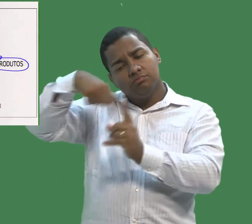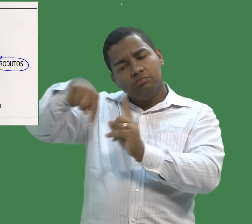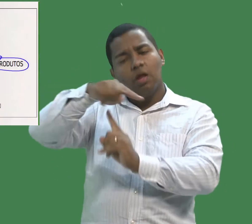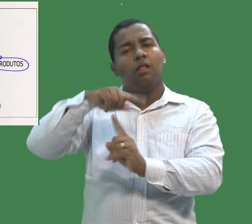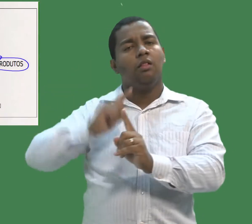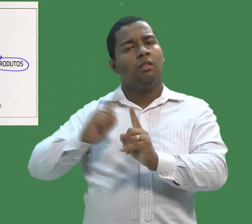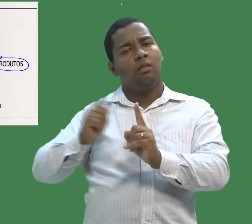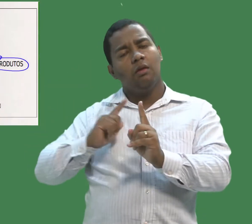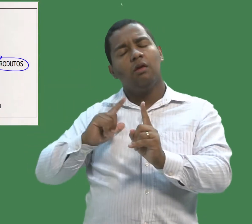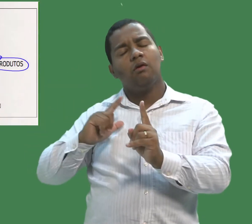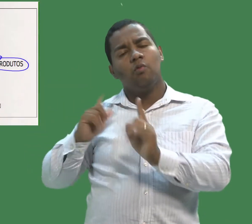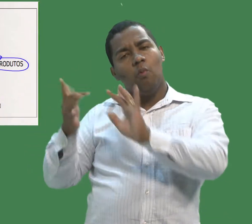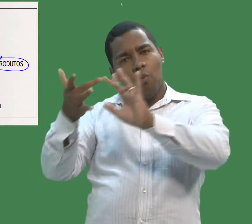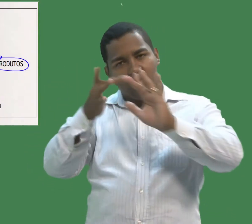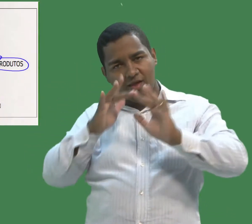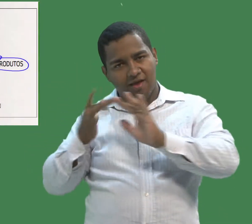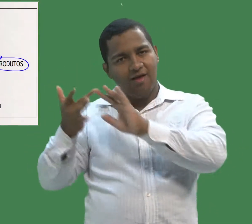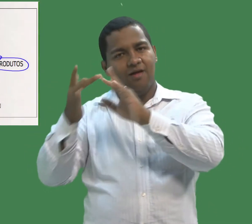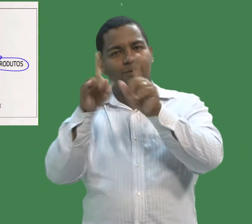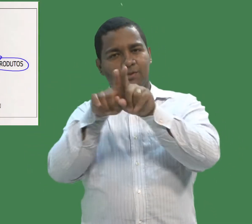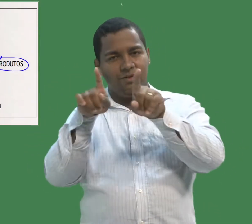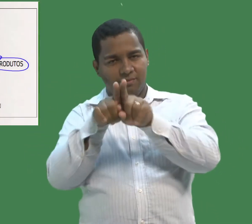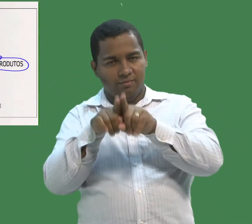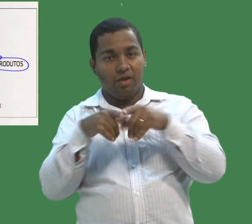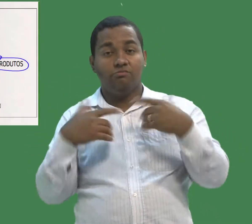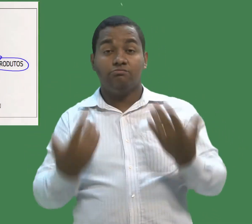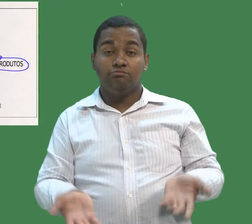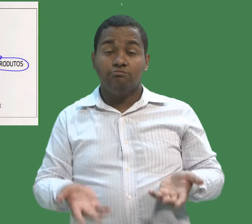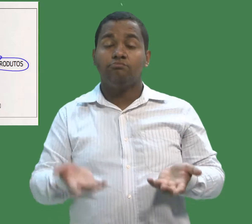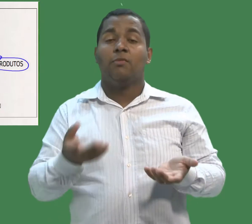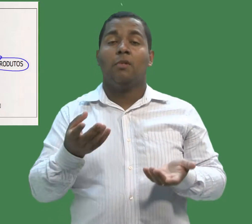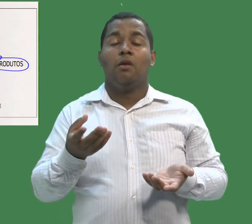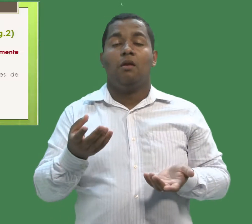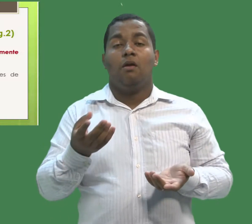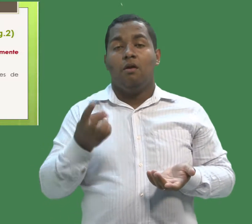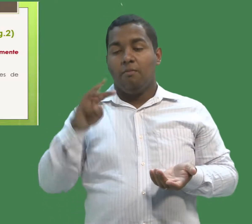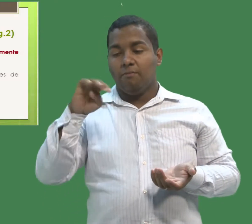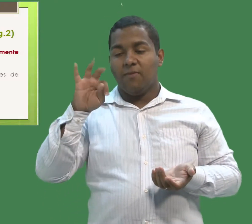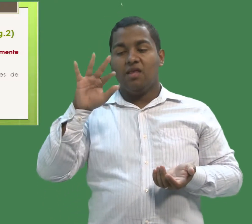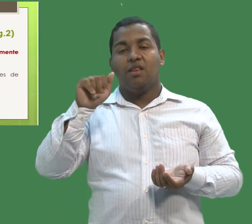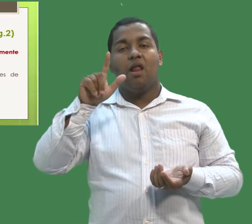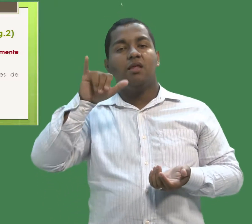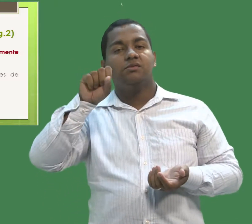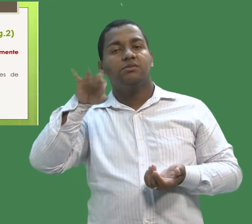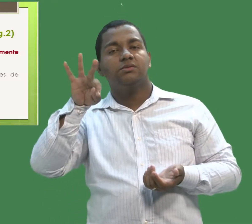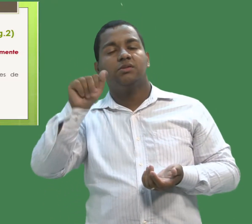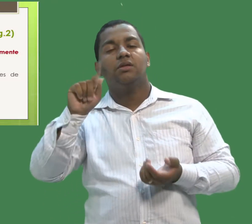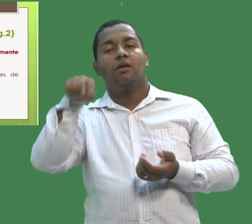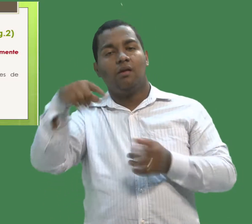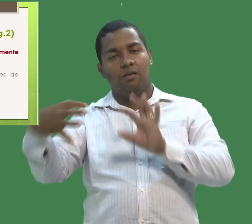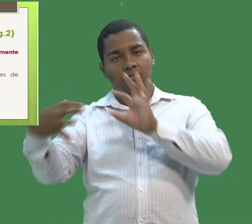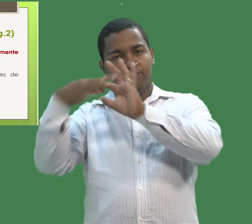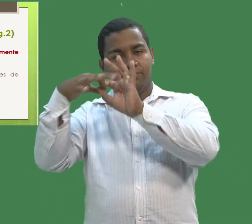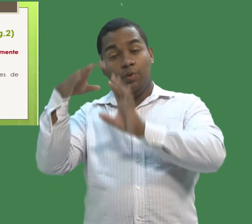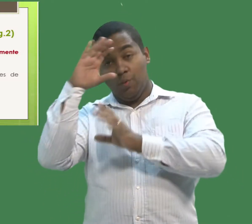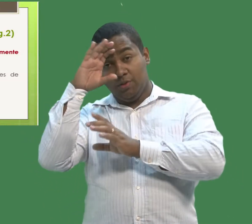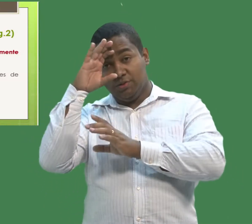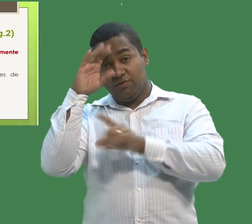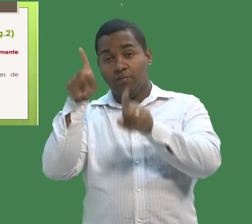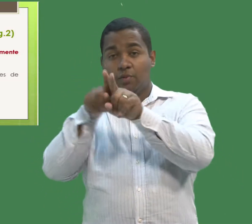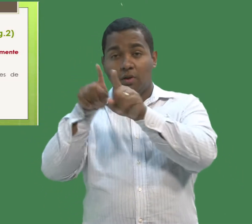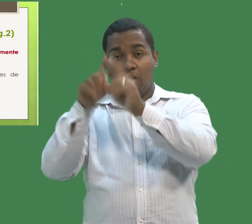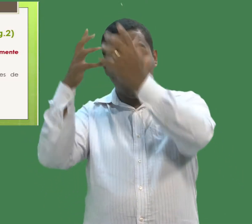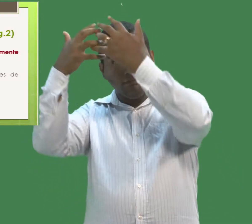sim também ao mundo que o circula, ao mundo que o circunda, na verdade, tá? O paradigma mentalista enfatiza o papel da mente nos